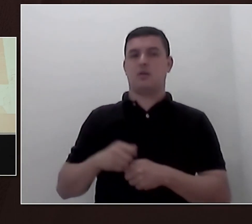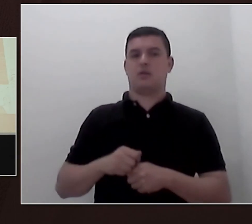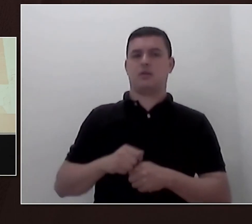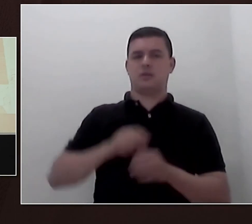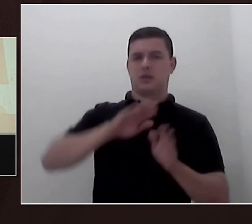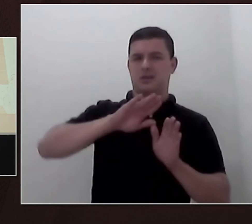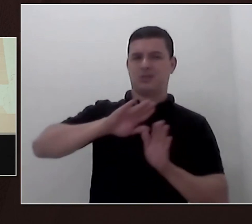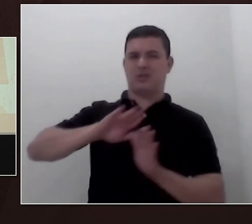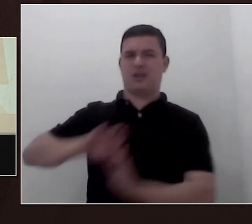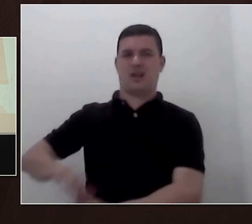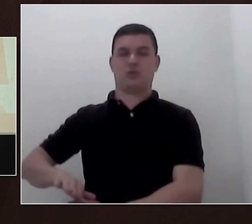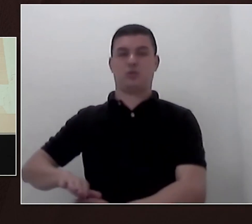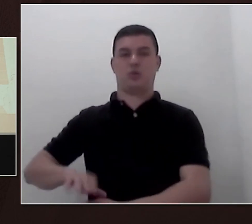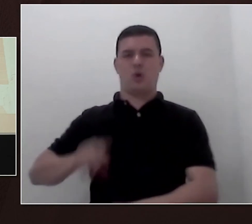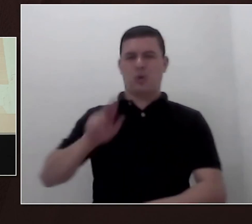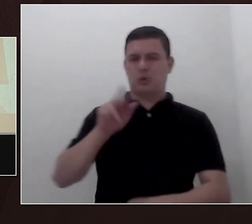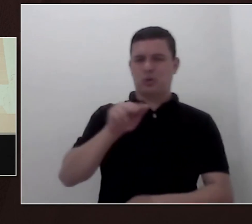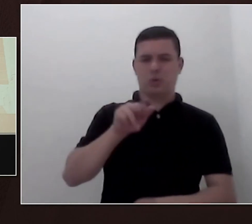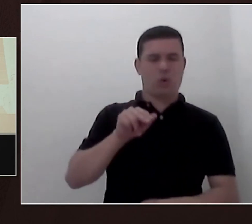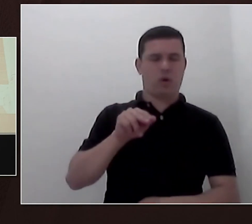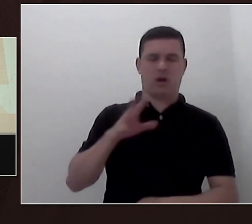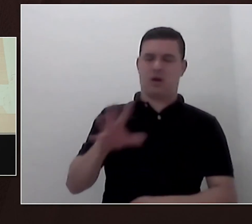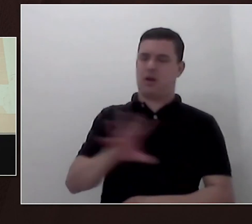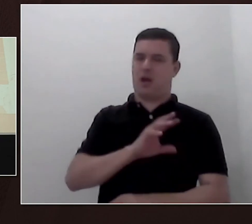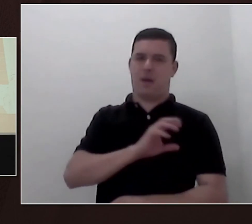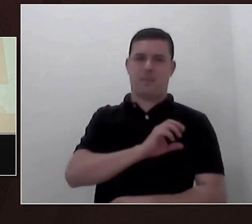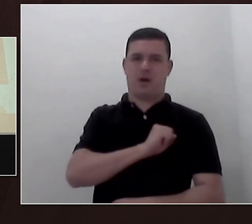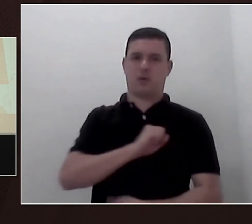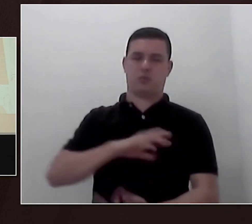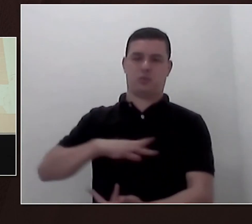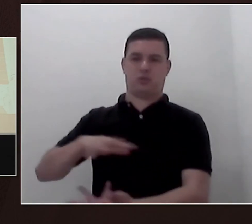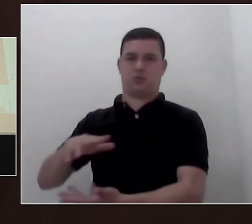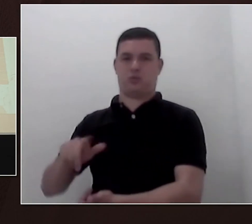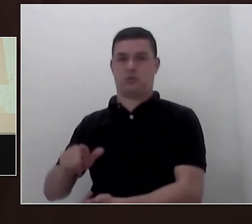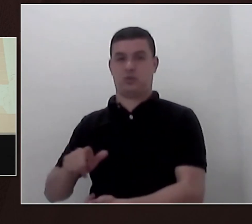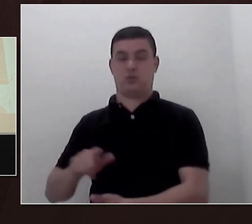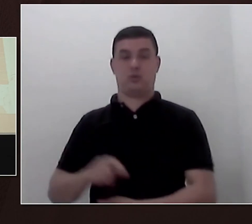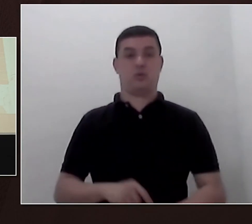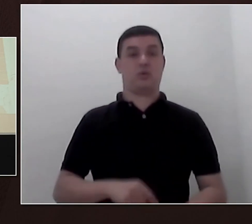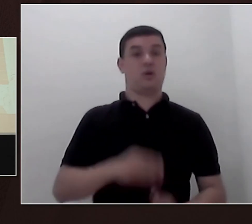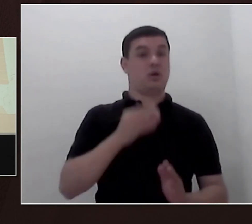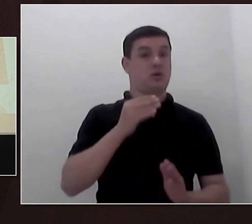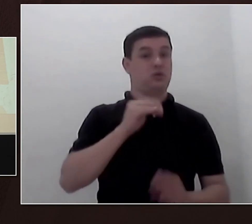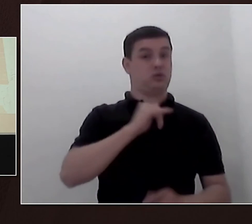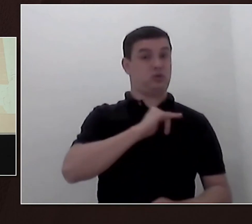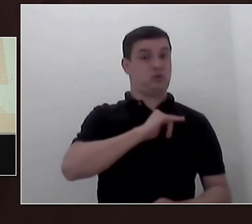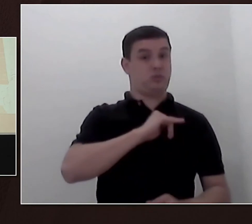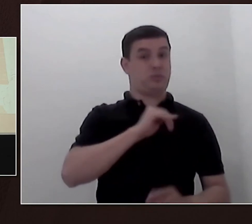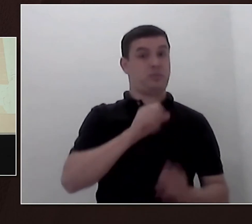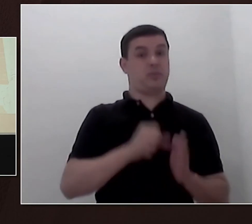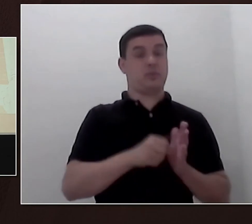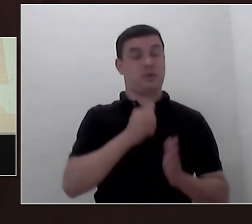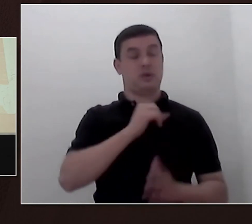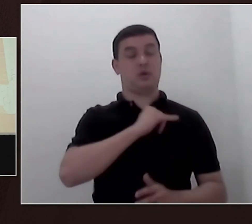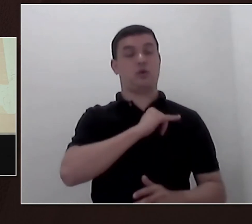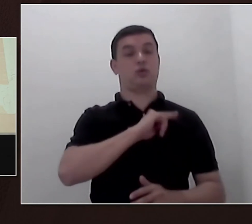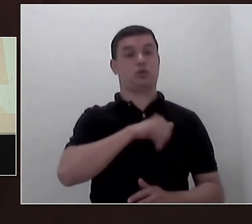em 1 João 2. Vamos lá rapidamente, porque o meu tempo já acabou. 1 João 2,